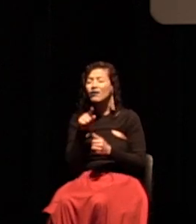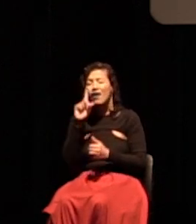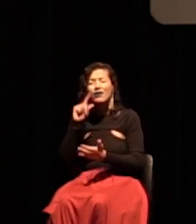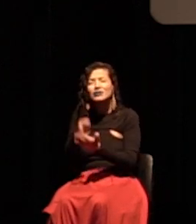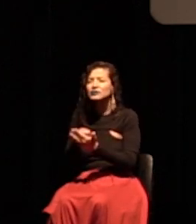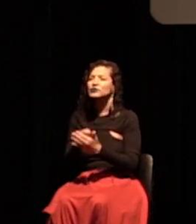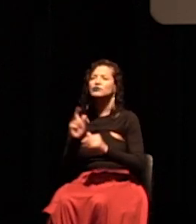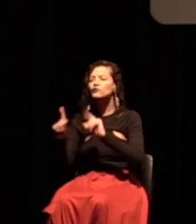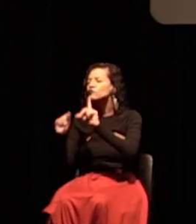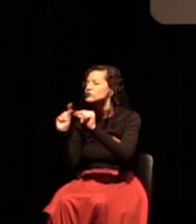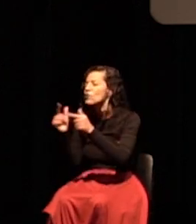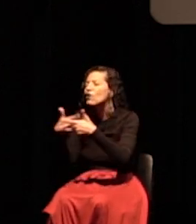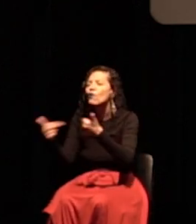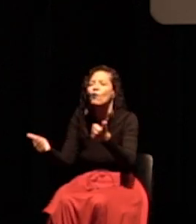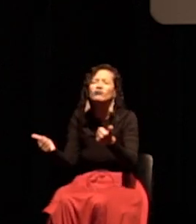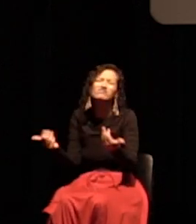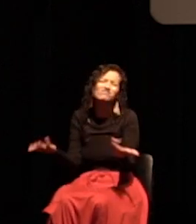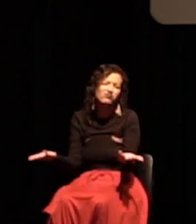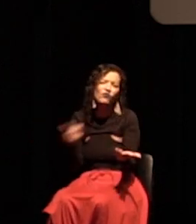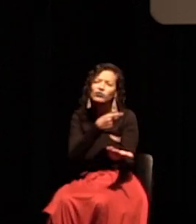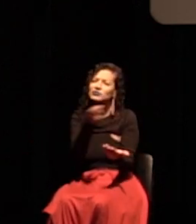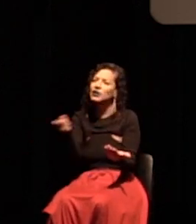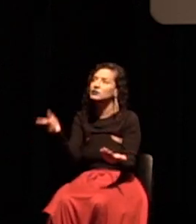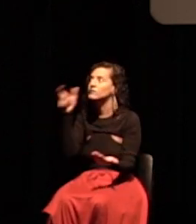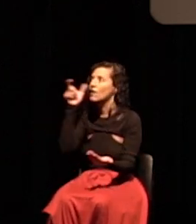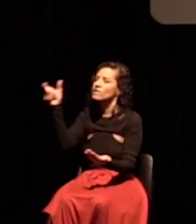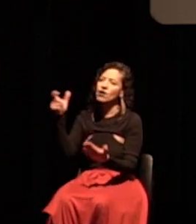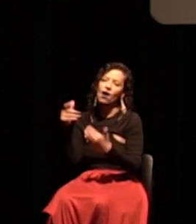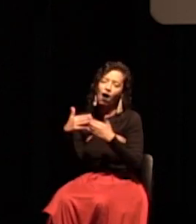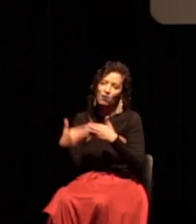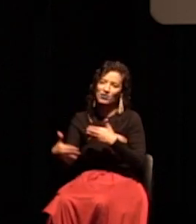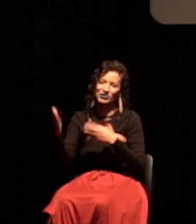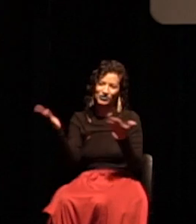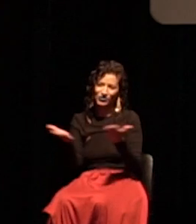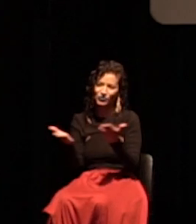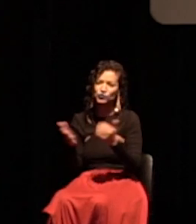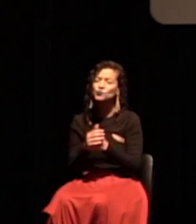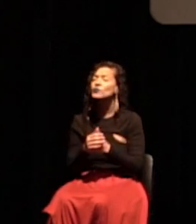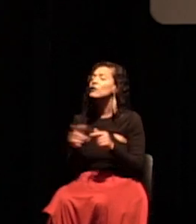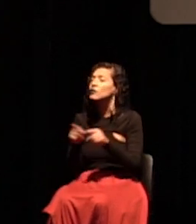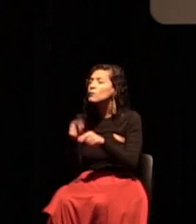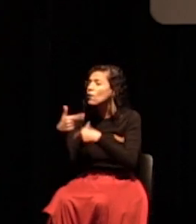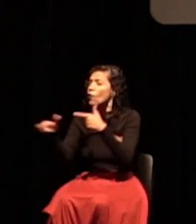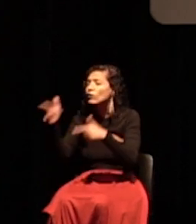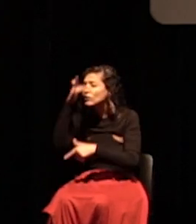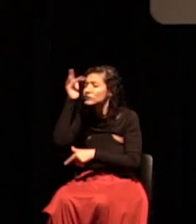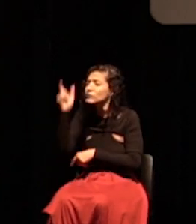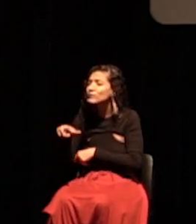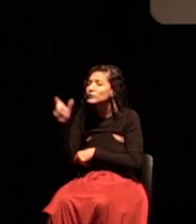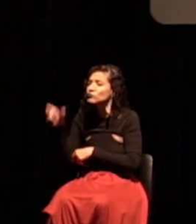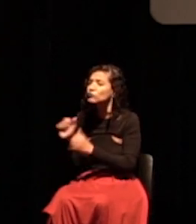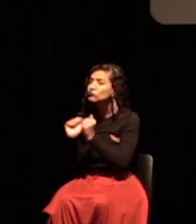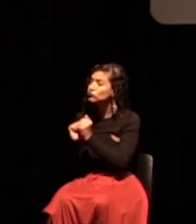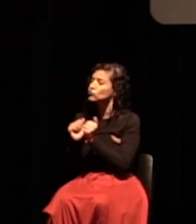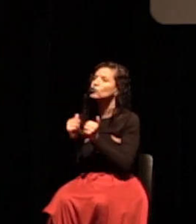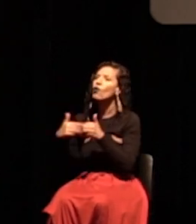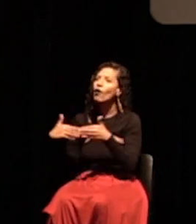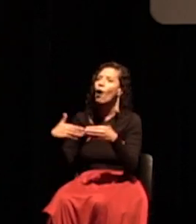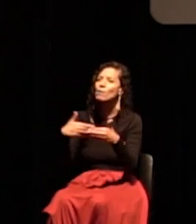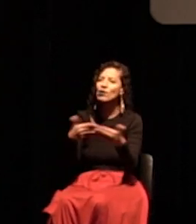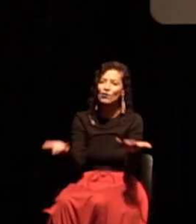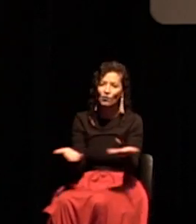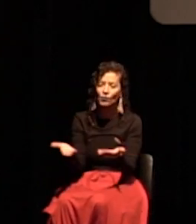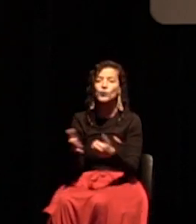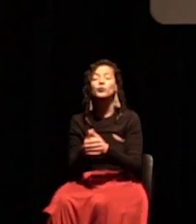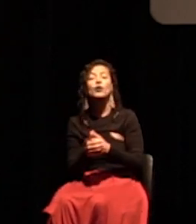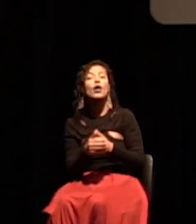é extensivo também a muitas pessoas que colaboraram connosco. Desde instituições